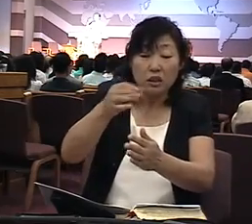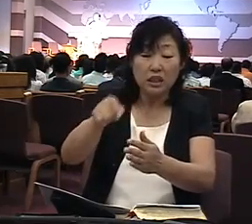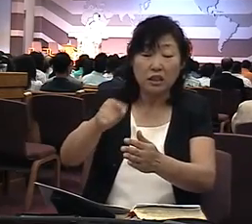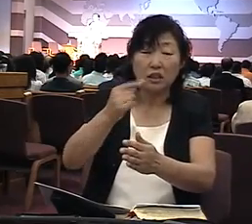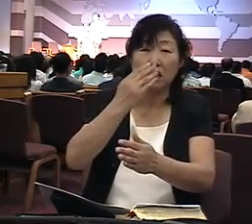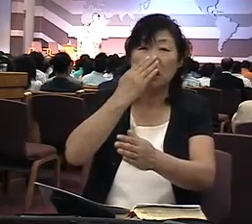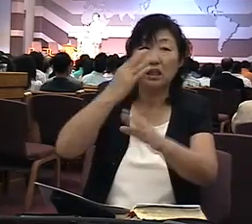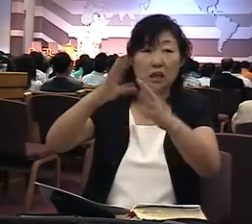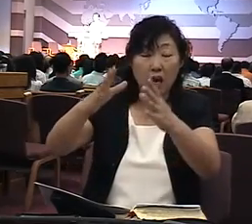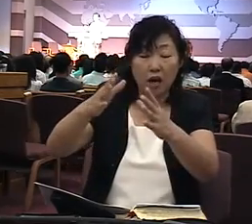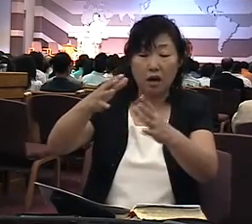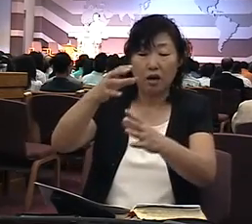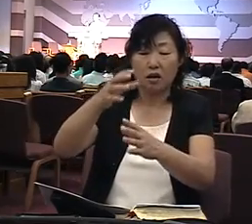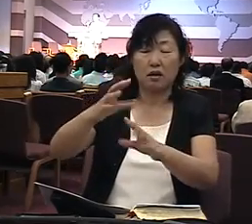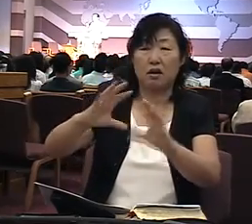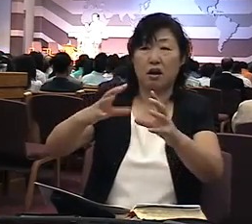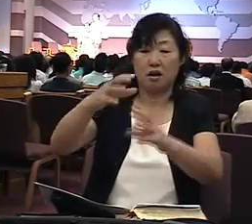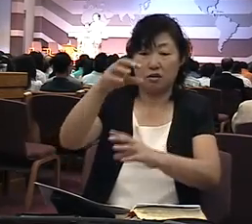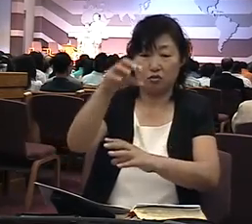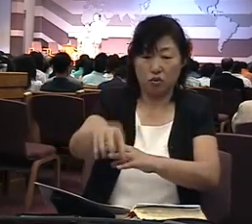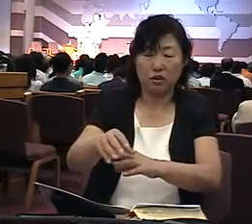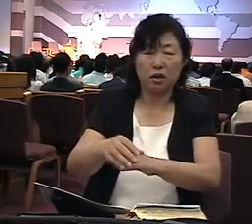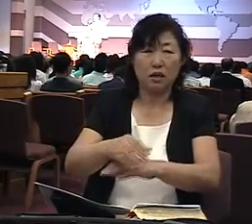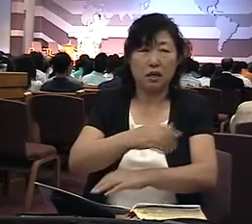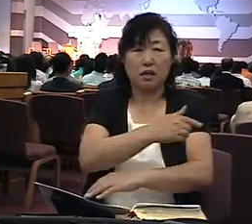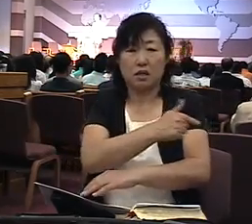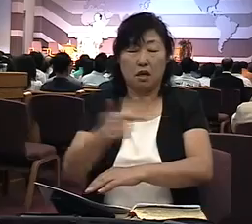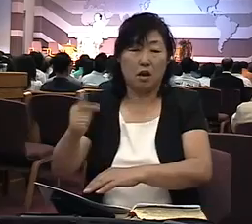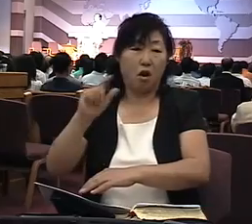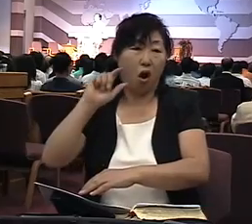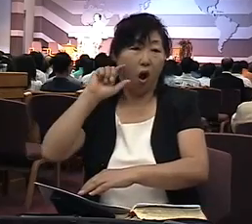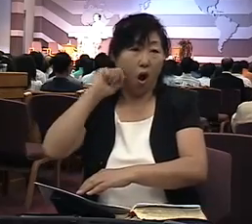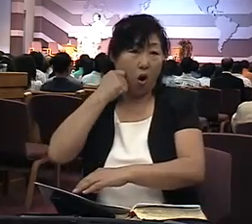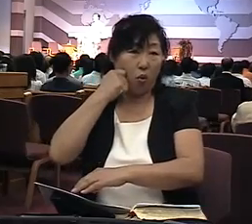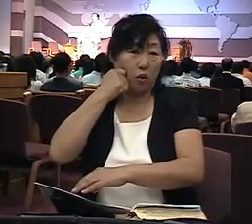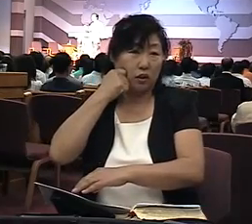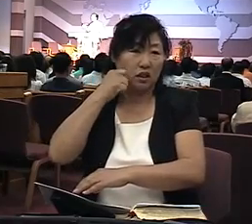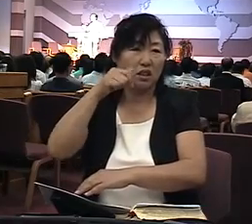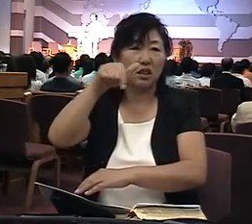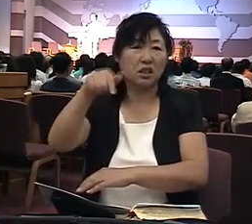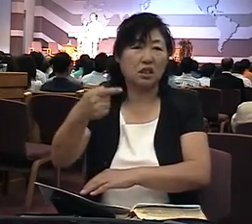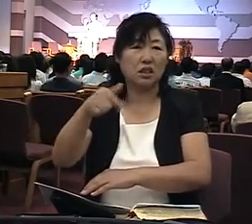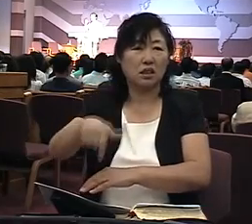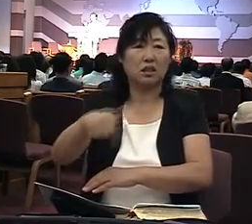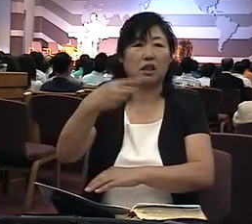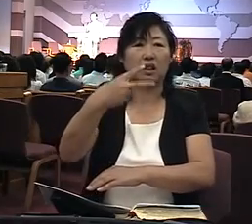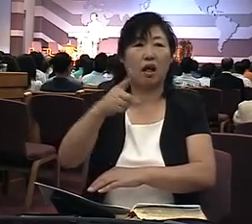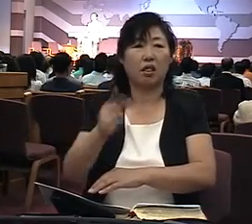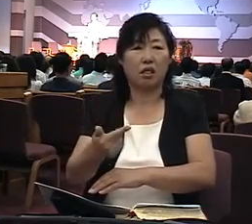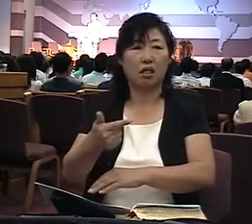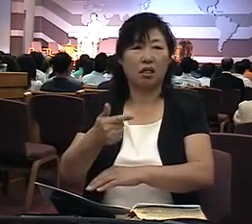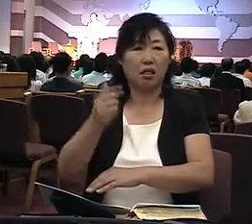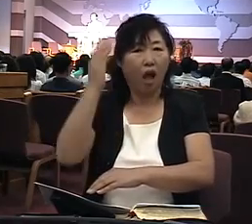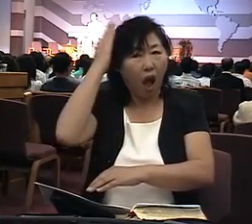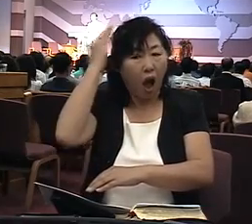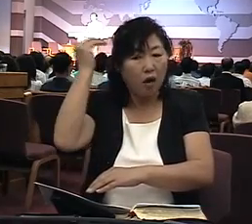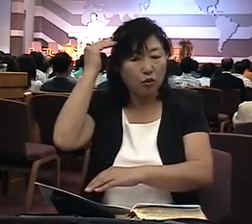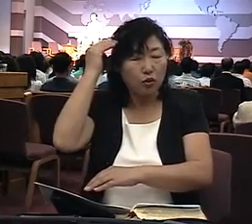가장 극적인, 가장 극단적인 탈레반 손에 한국인의 순교자의 피가 흘려졌다는 거에 대한